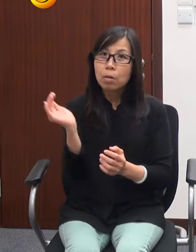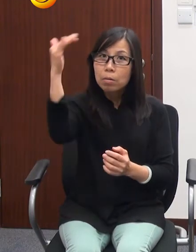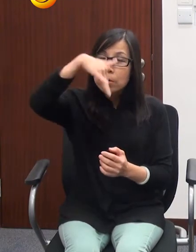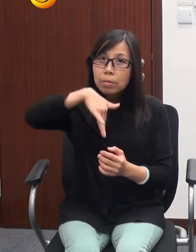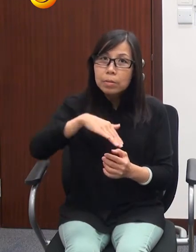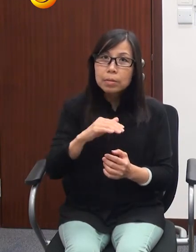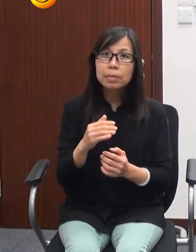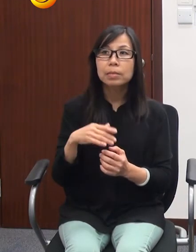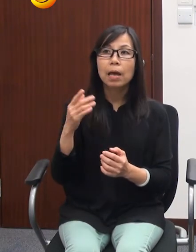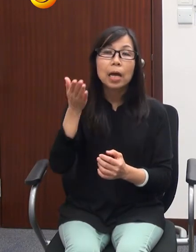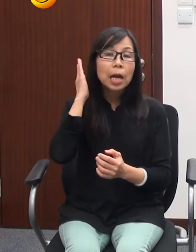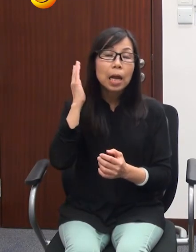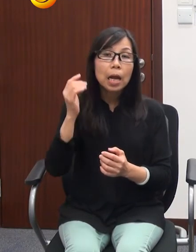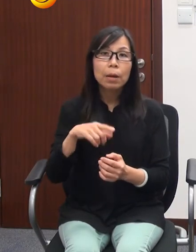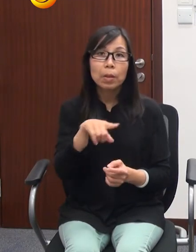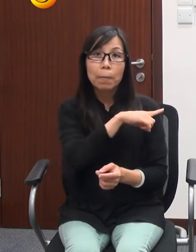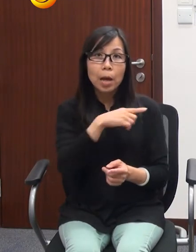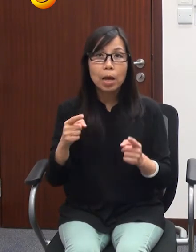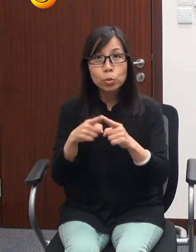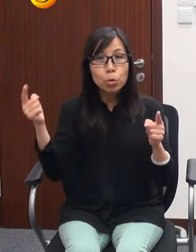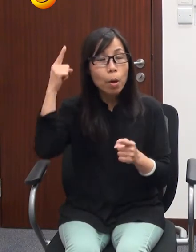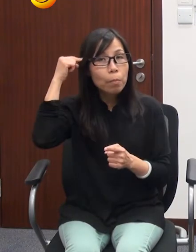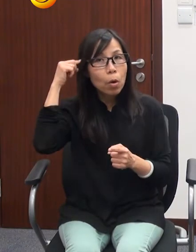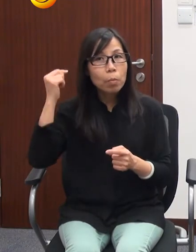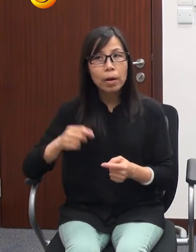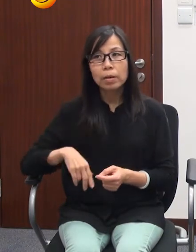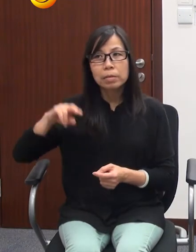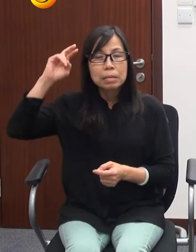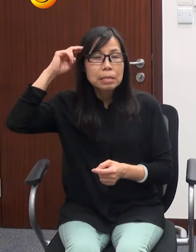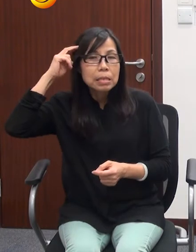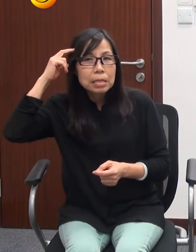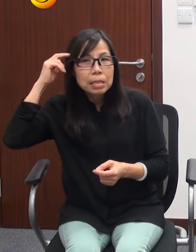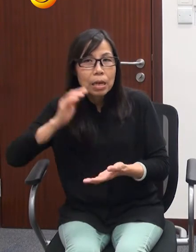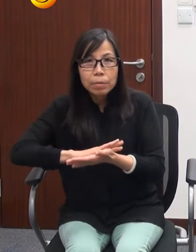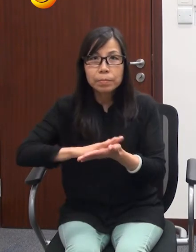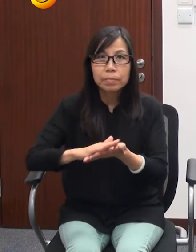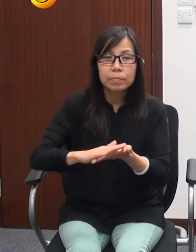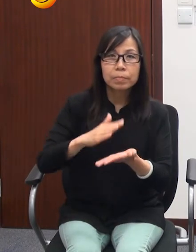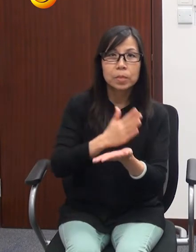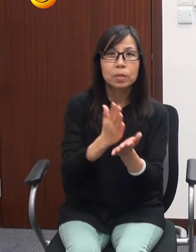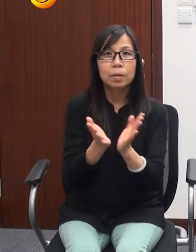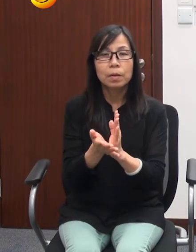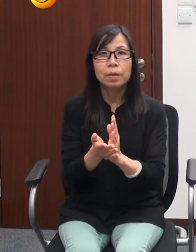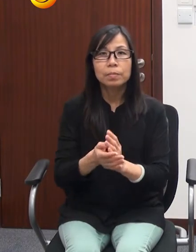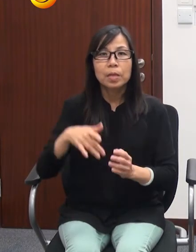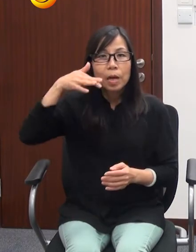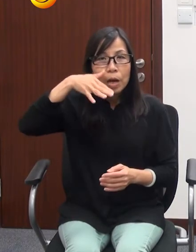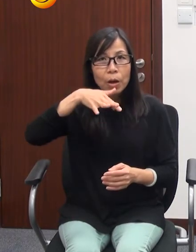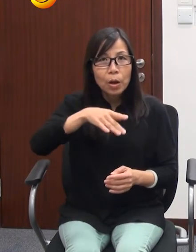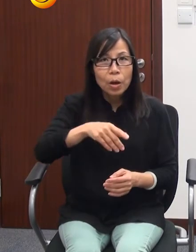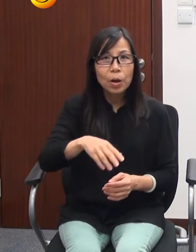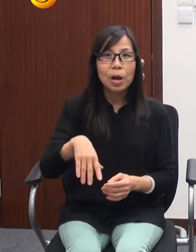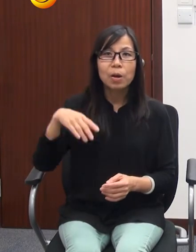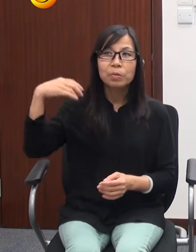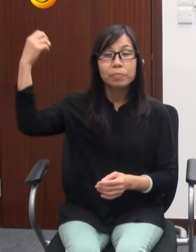我真係，即係佢真係編得出嚟，我真係覺得好嘢。即係佢邊個係劉山清，佢都唔識啦，唔好意思啊，真係。 劉青山可能佢識嘅。係 啦，咁